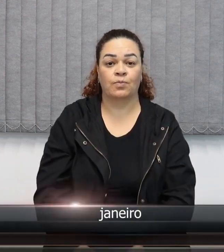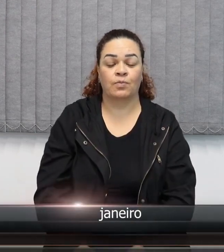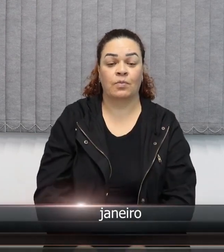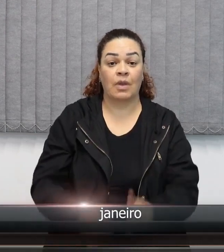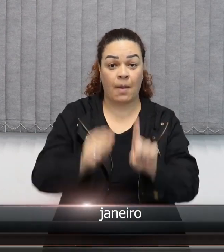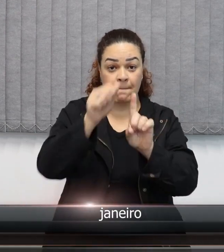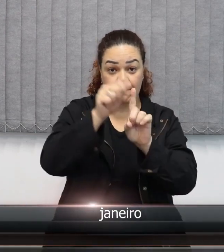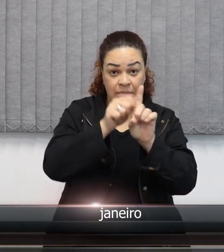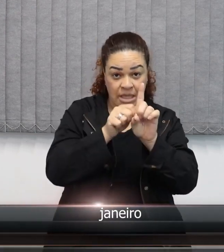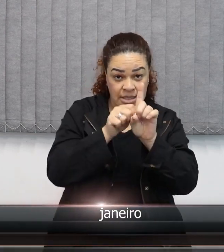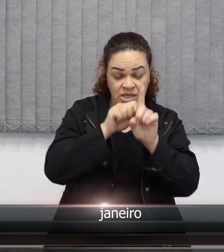Janeiro,